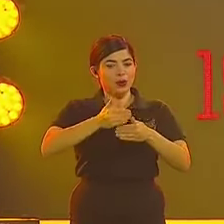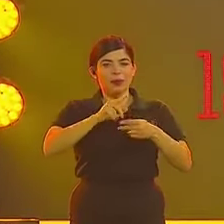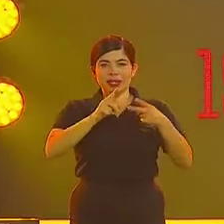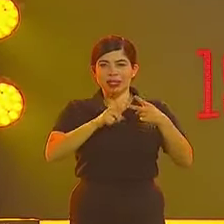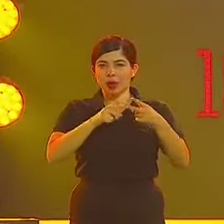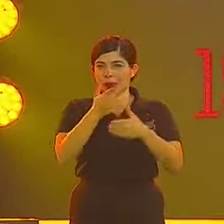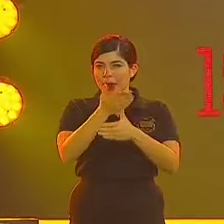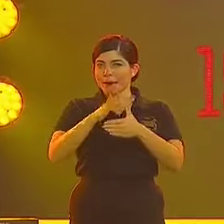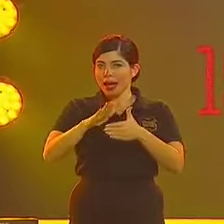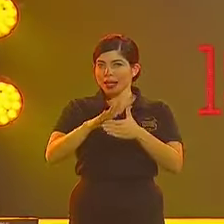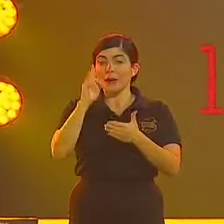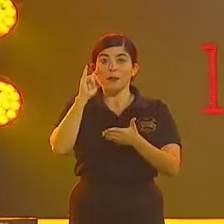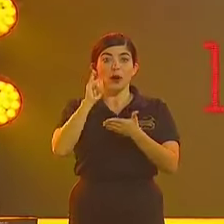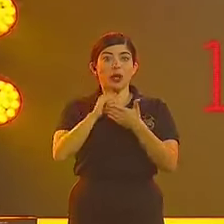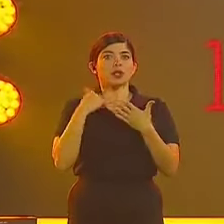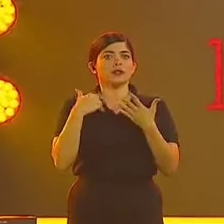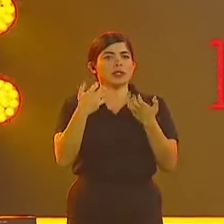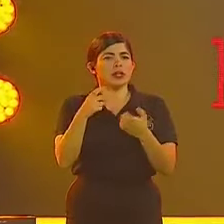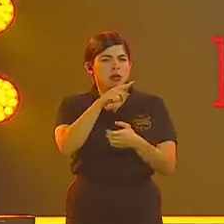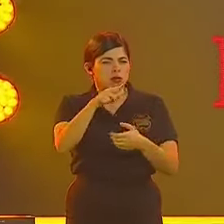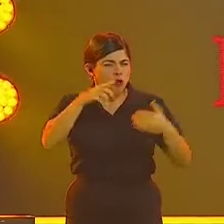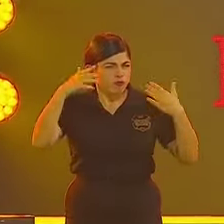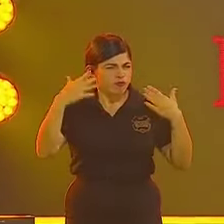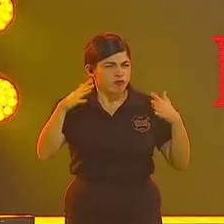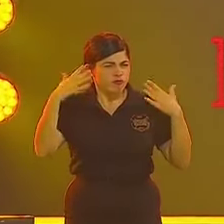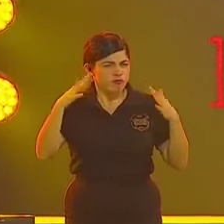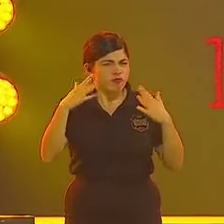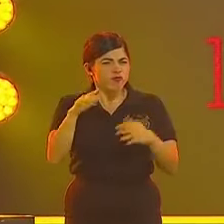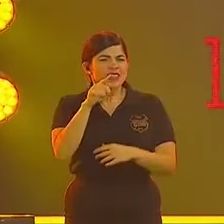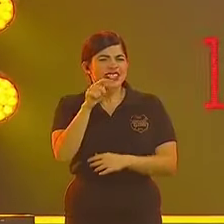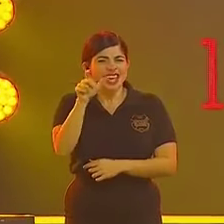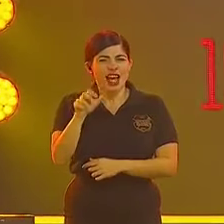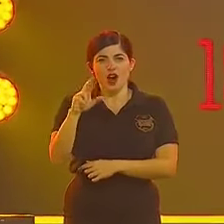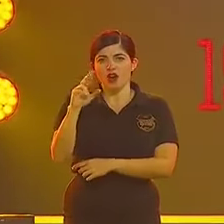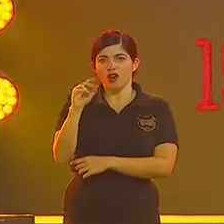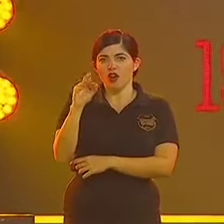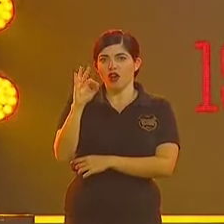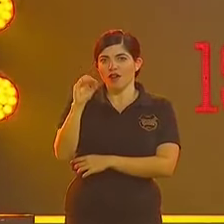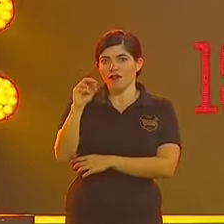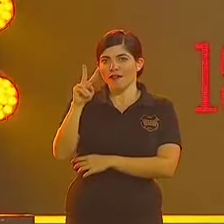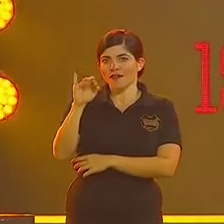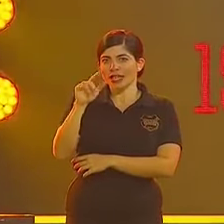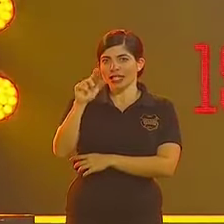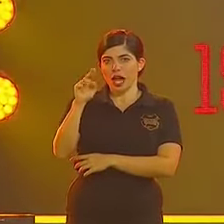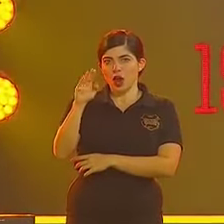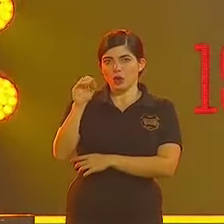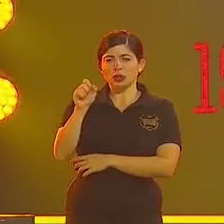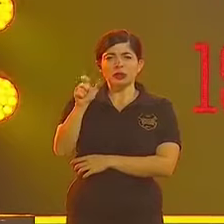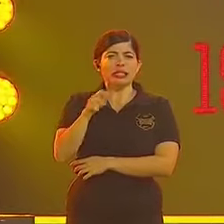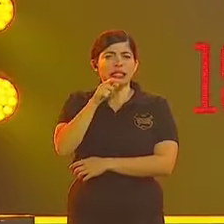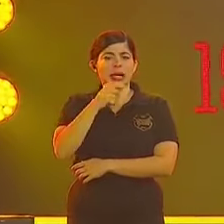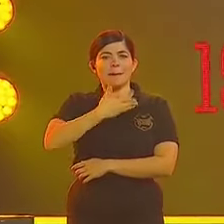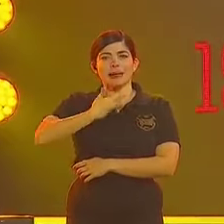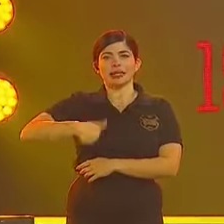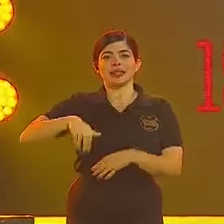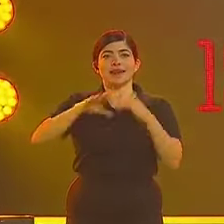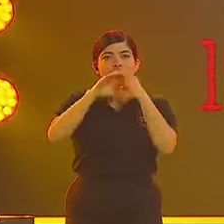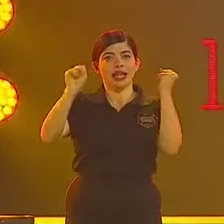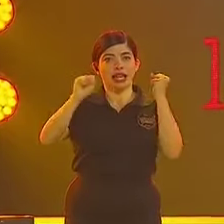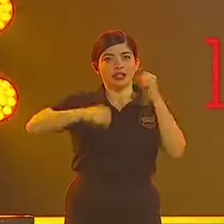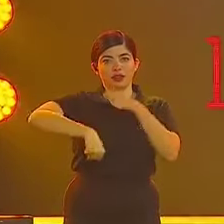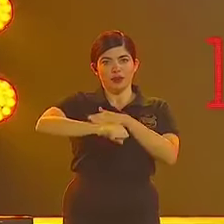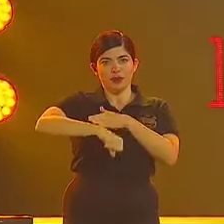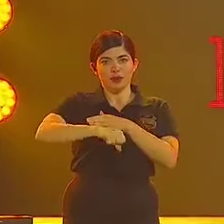segunda parte. Así que por eso también quiero que reciban con un fuerte aplauso al señor Rodolfo Villalobos, presidente de la Federación de